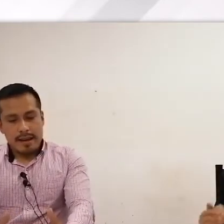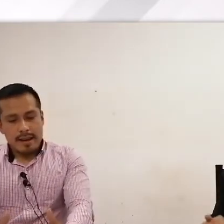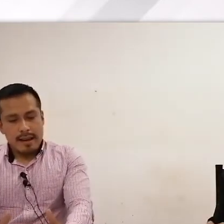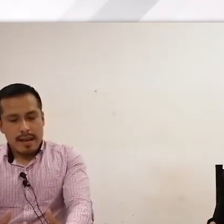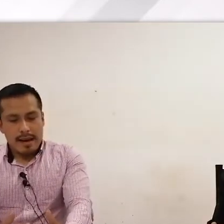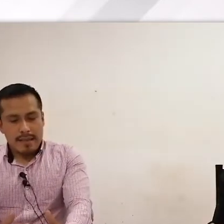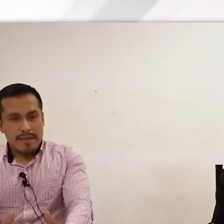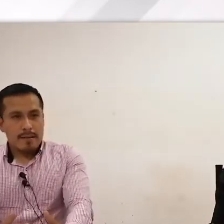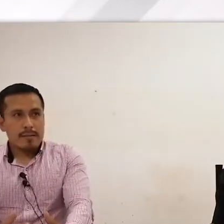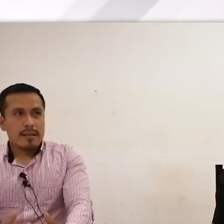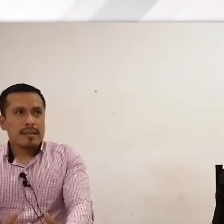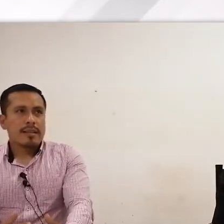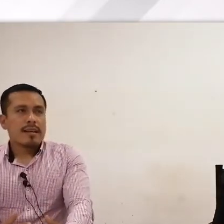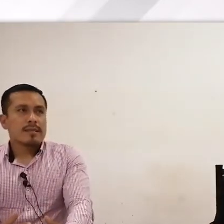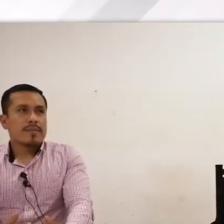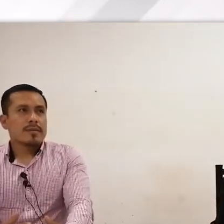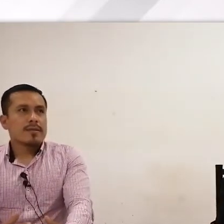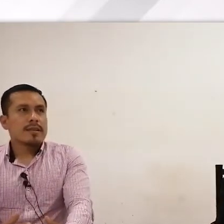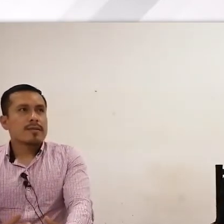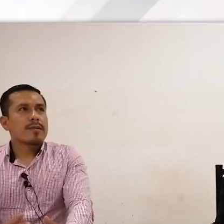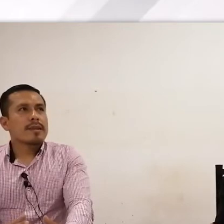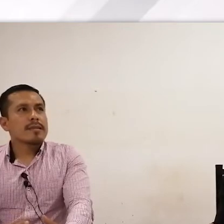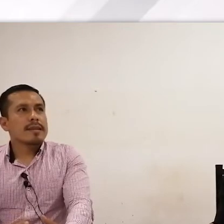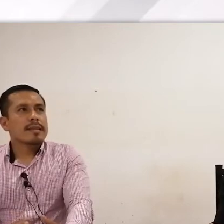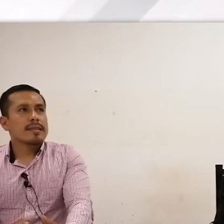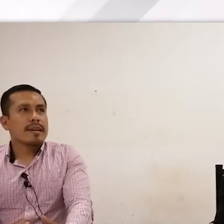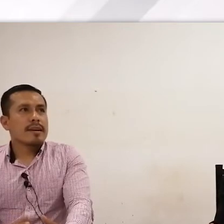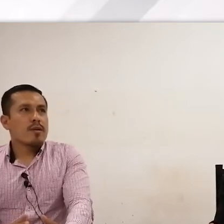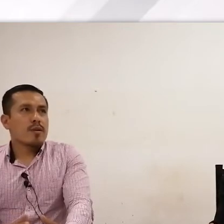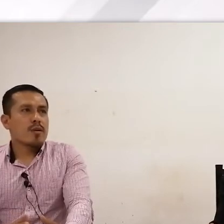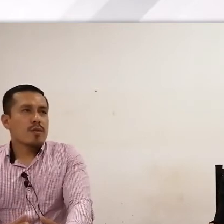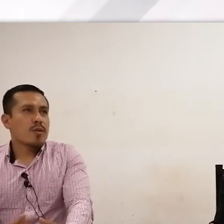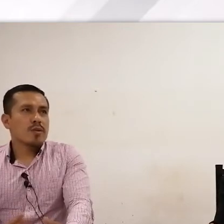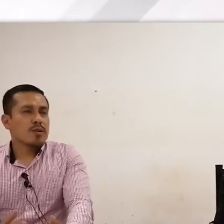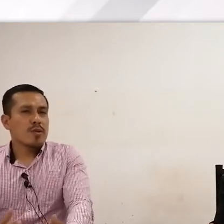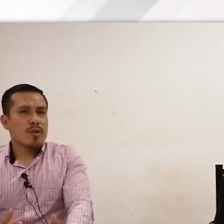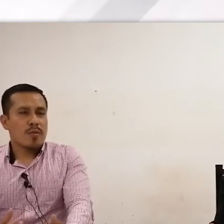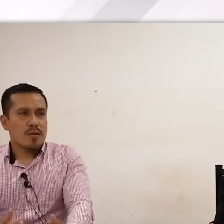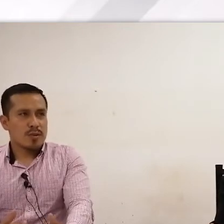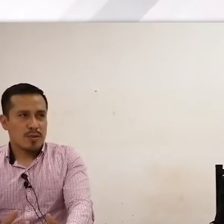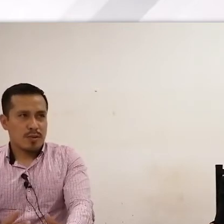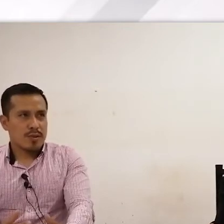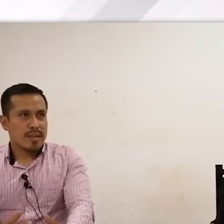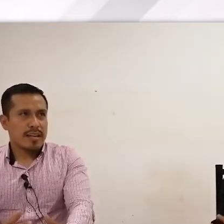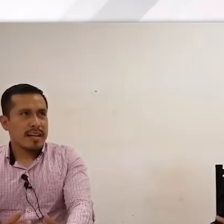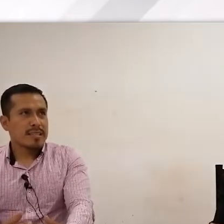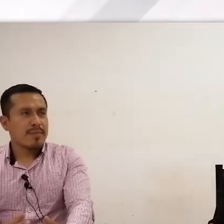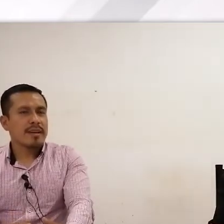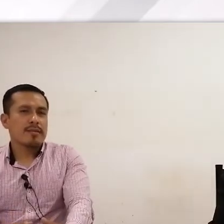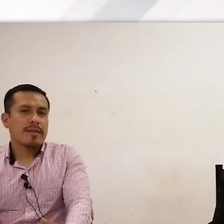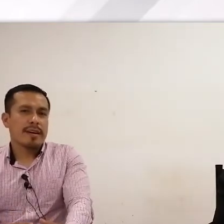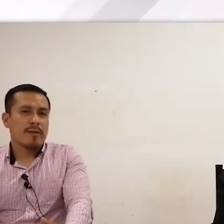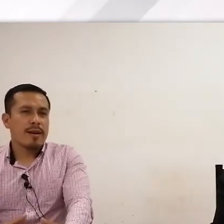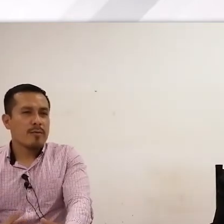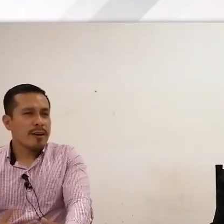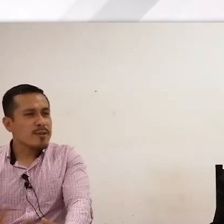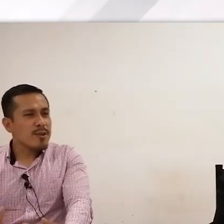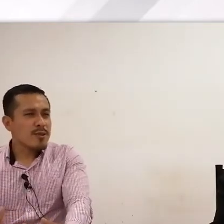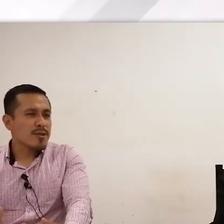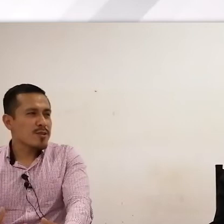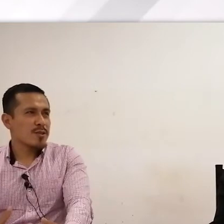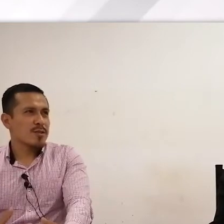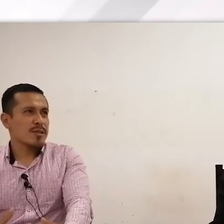Sí, la dificultad que tienen las personas sordas es que no son como nosotros en el aspecto de que